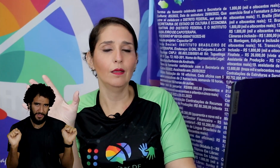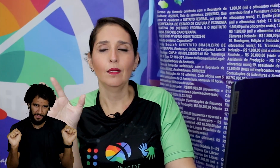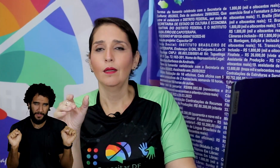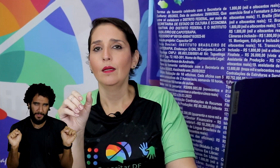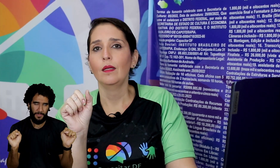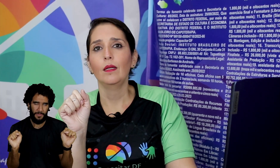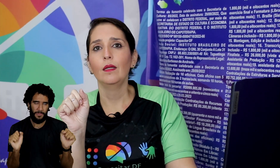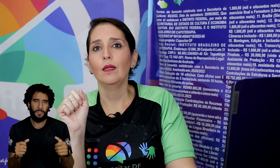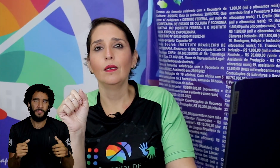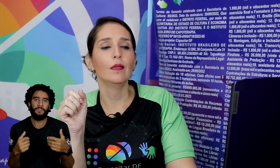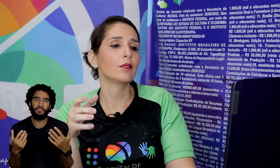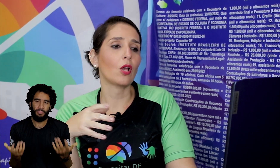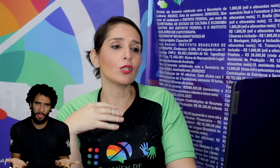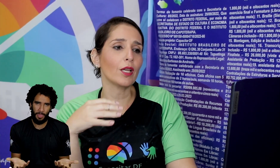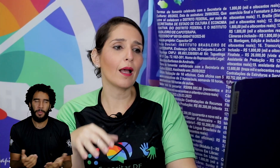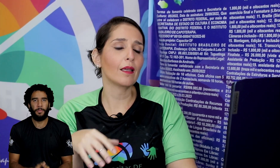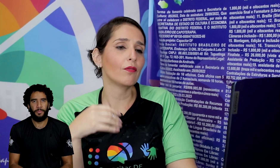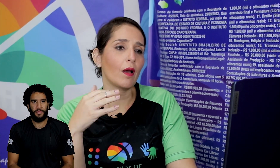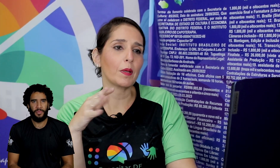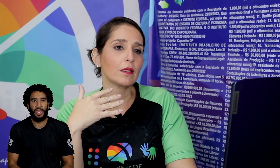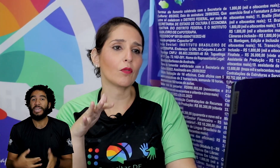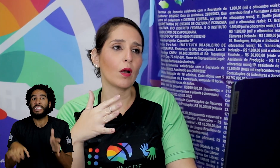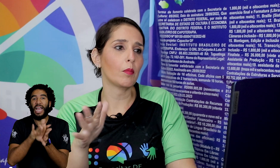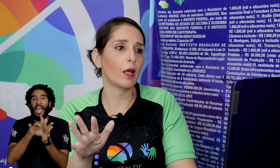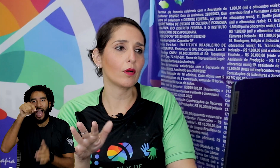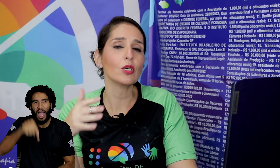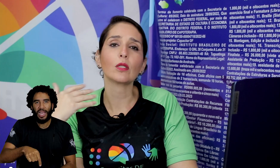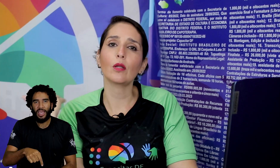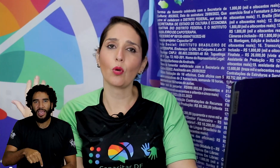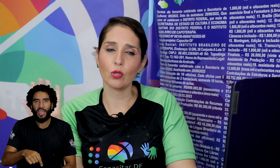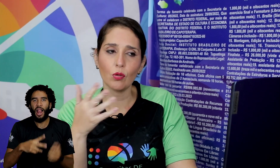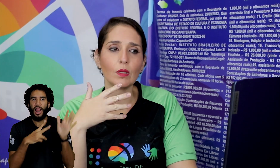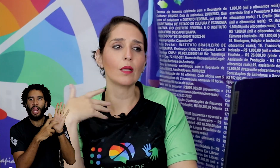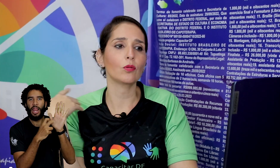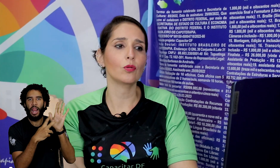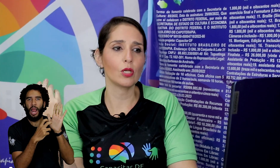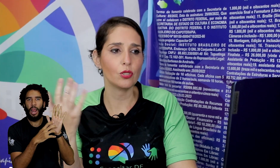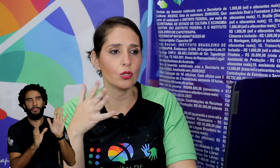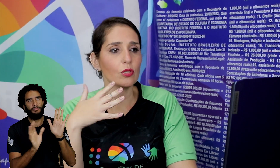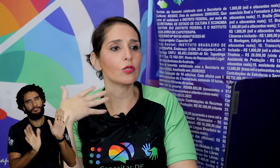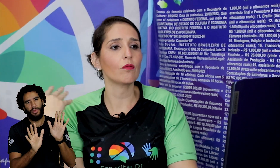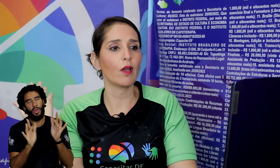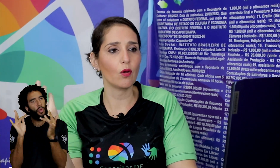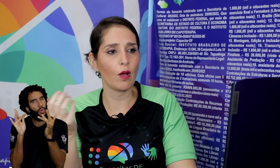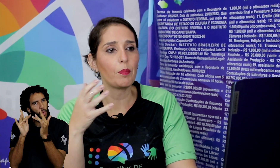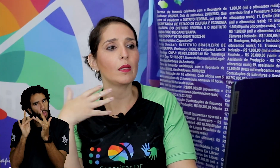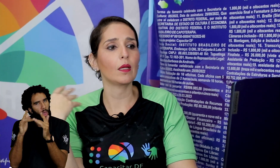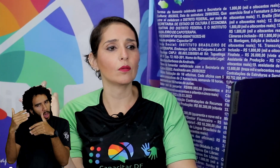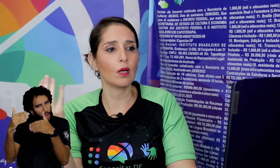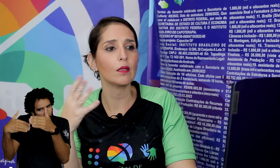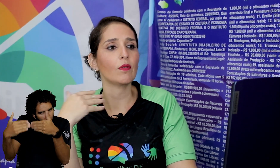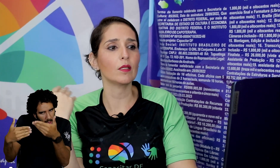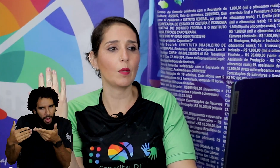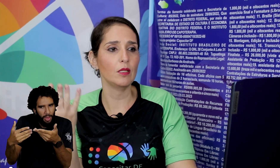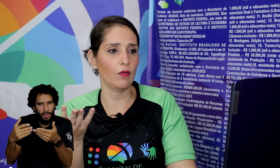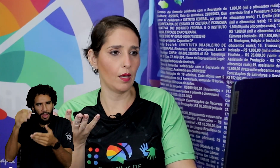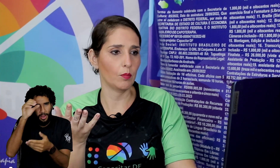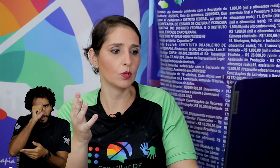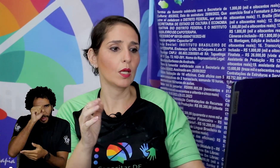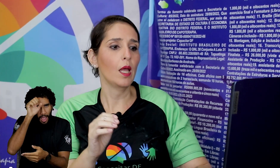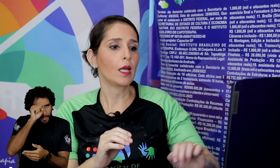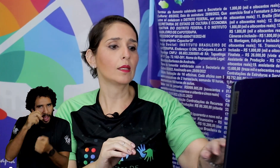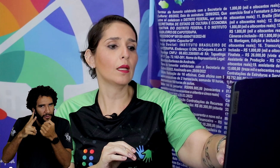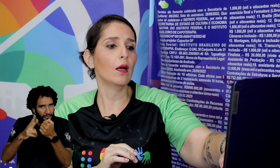né? E só chegar aqui e ficar passando vocabulário não adianta. É o nosso contato no dia a dia, a gente vai aprendendo cada vez mais